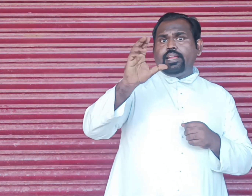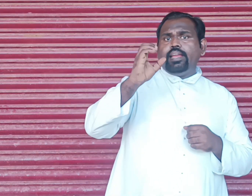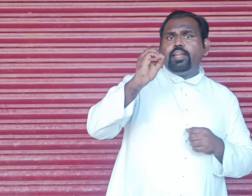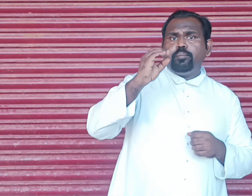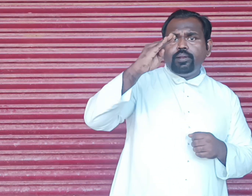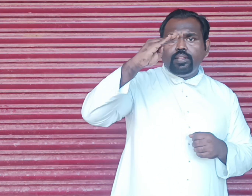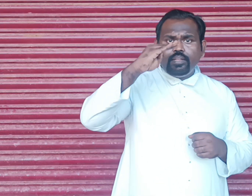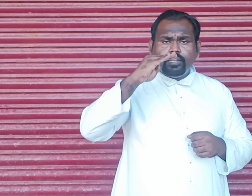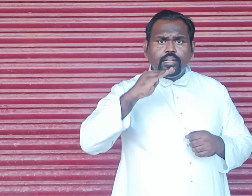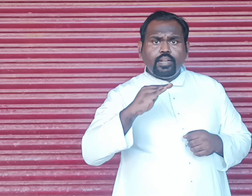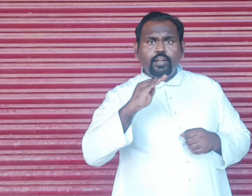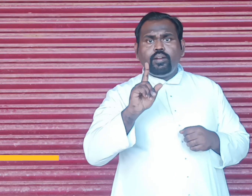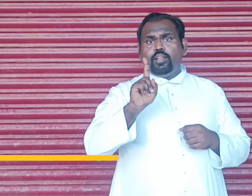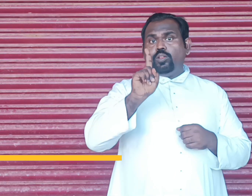80 വയസ്സ് താഴെയുള്ള